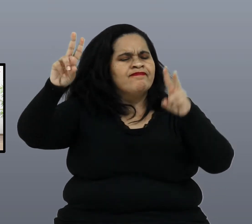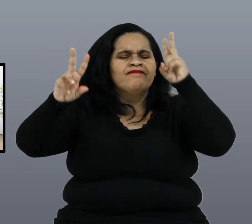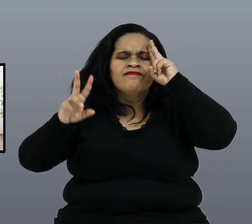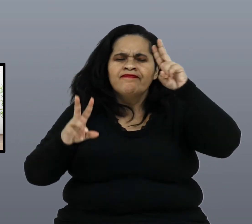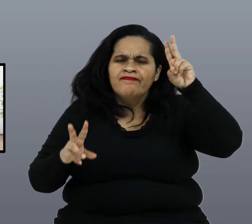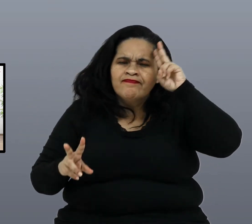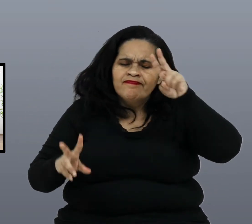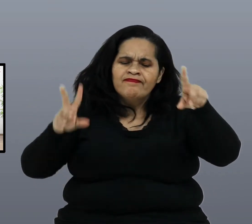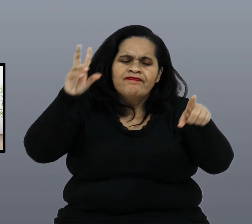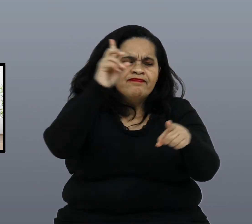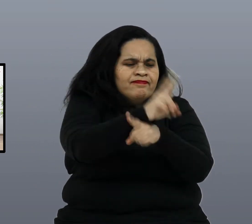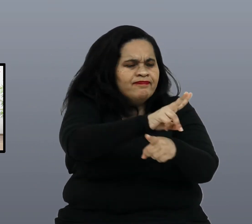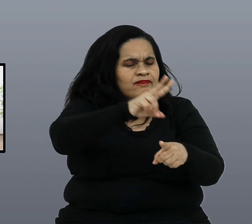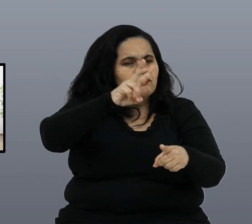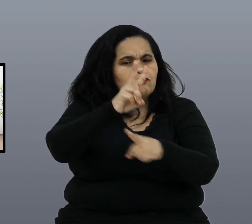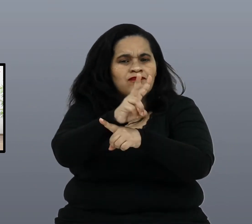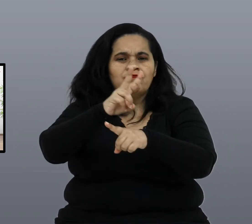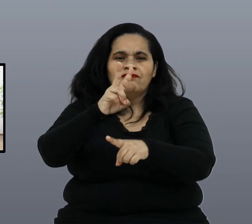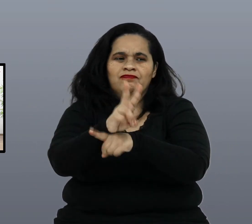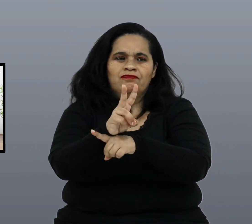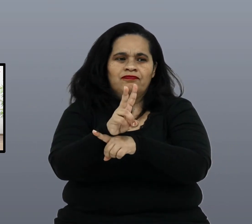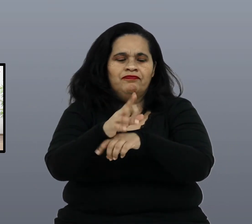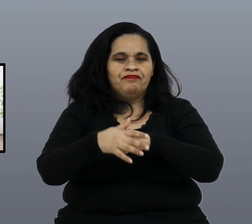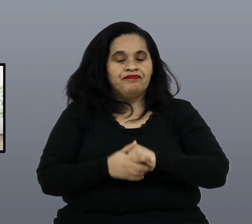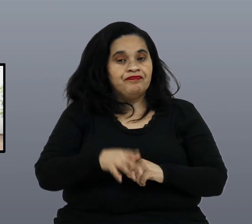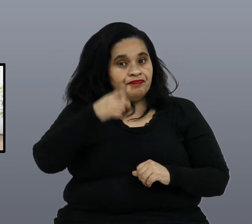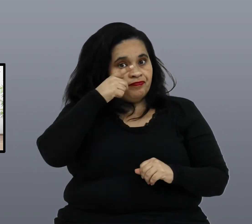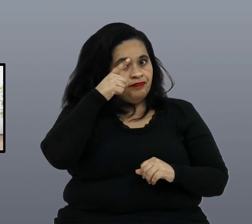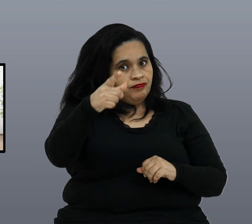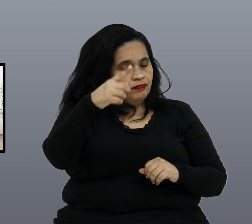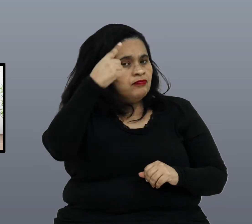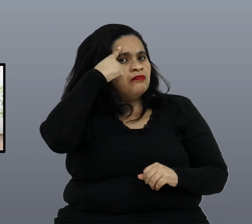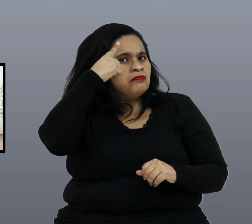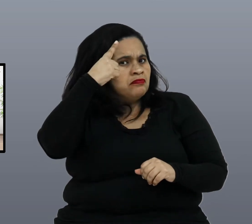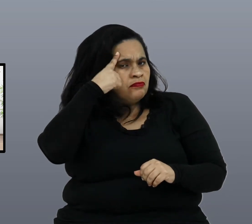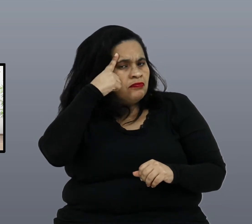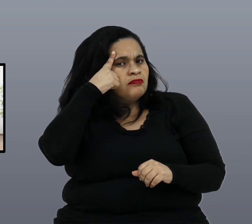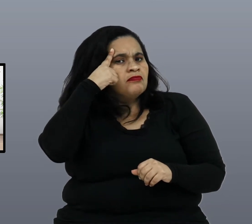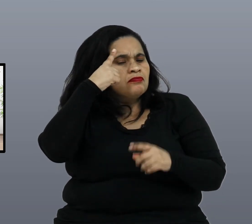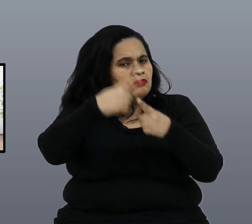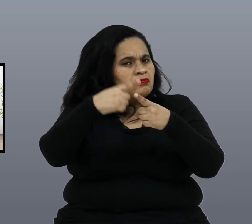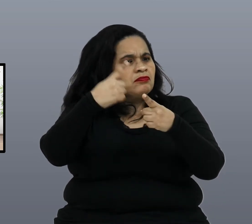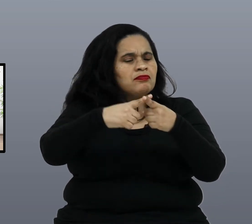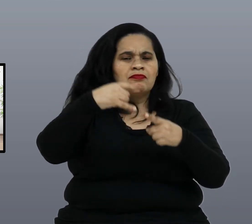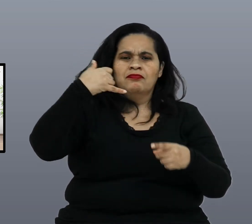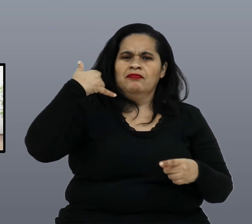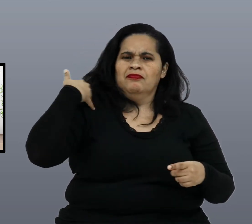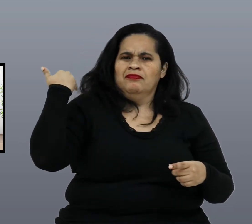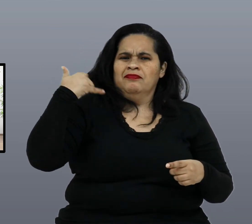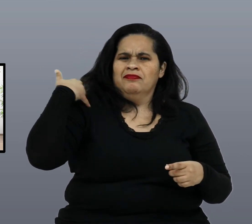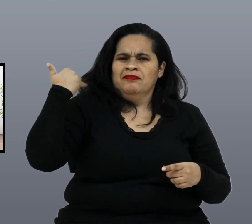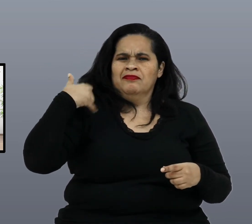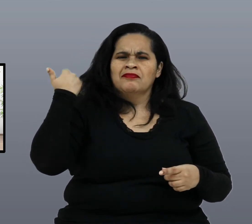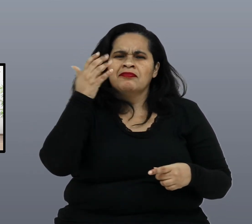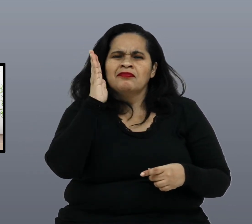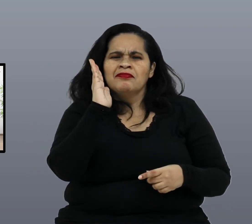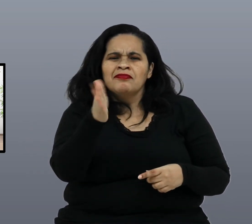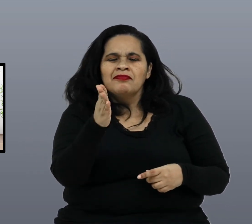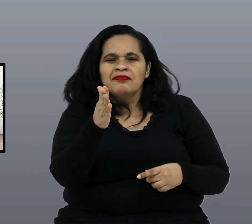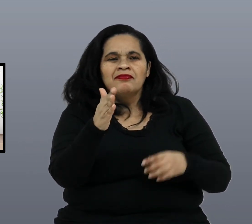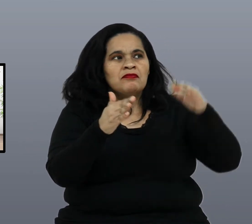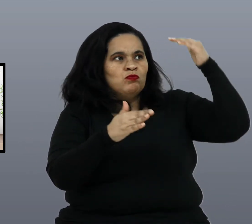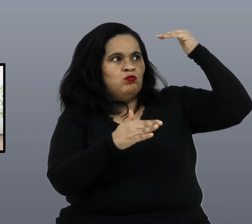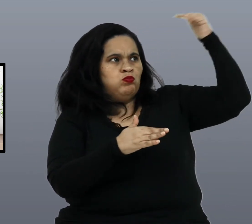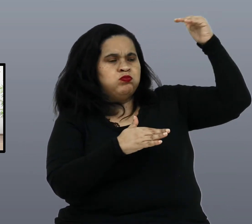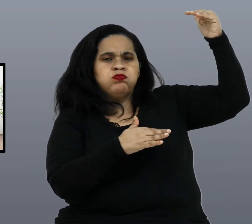eu cuido de vocês. Interessante pensar nessa questão, a idade que Daniel está aqui, né? Já é um veterano, ele já